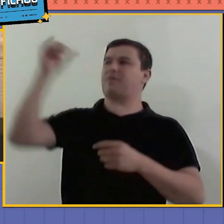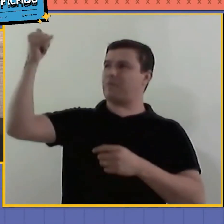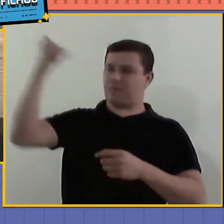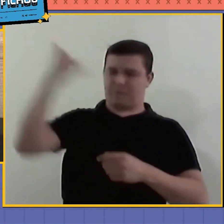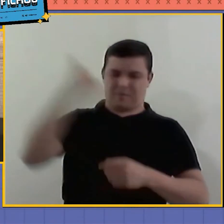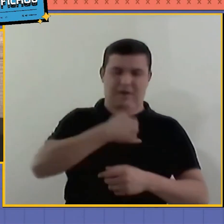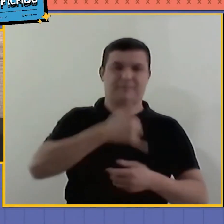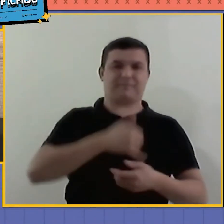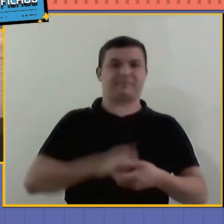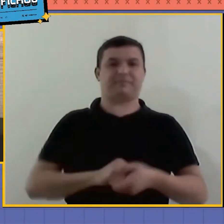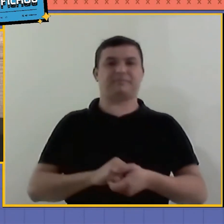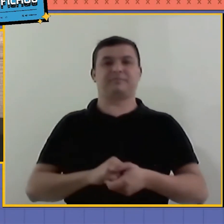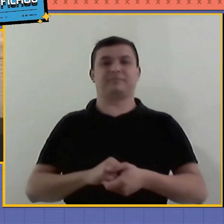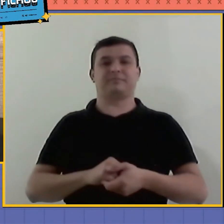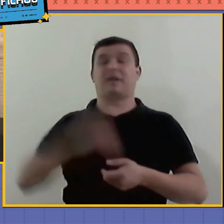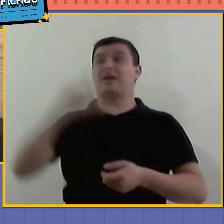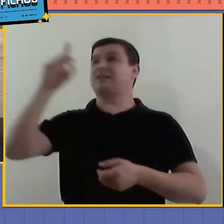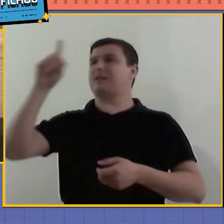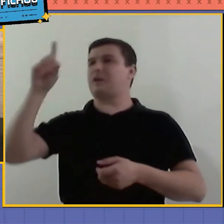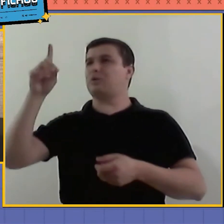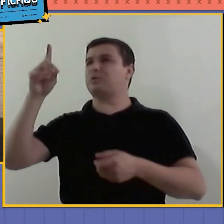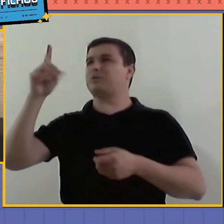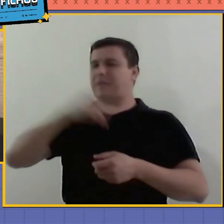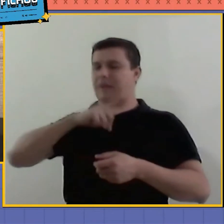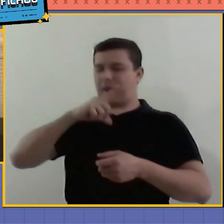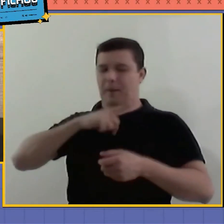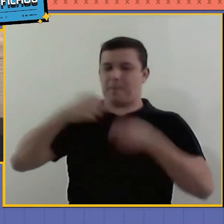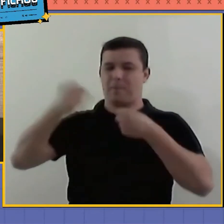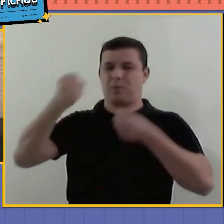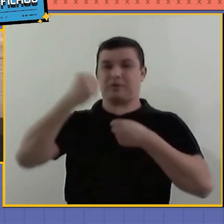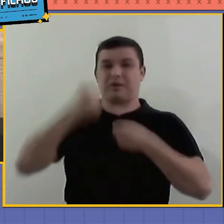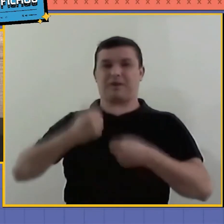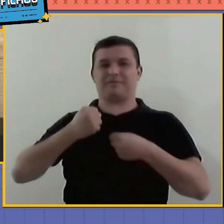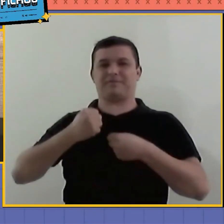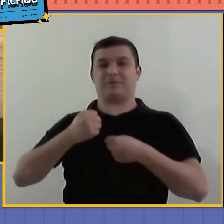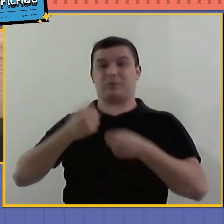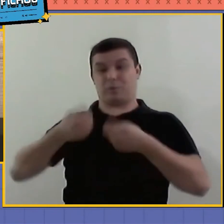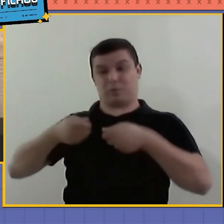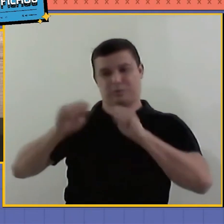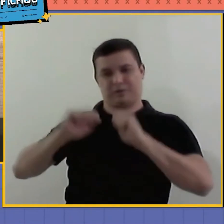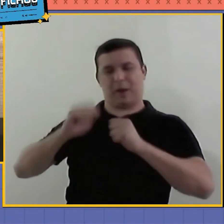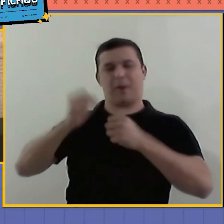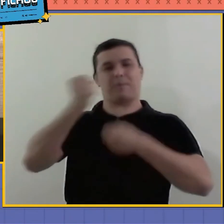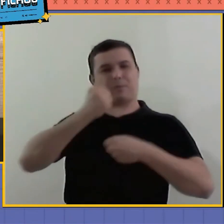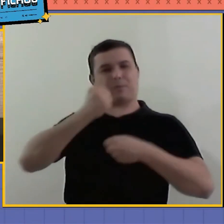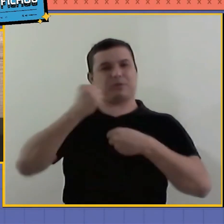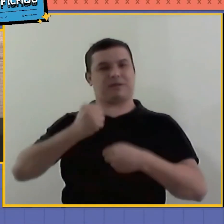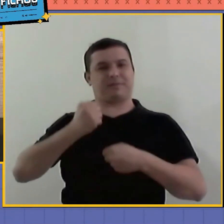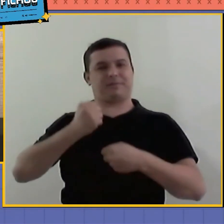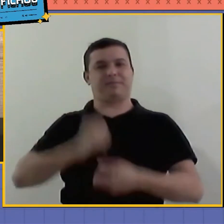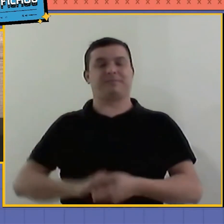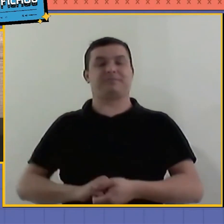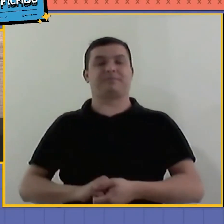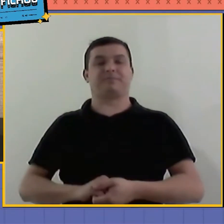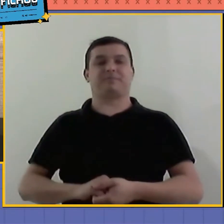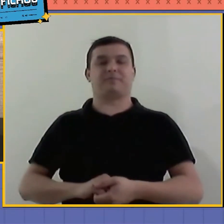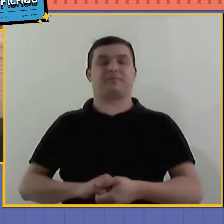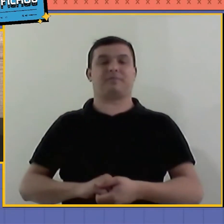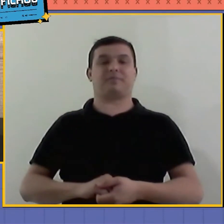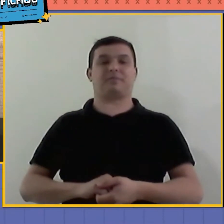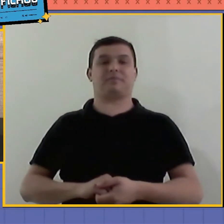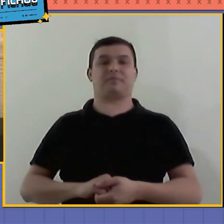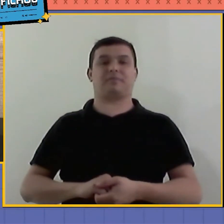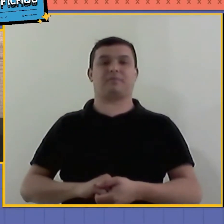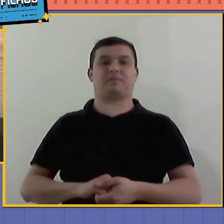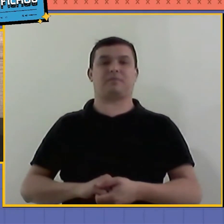kit empodera filho adolescente você e eu talvez não ganhamos uma medalha